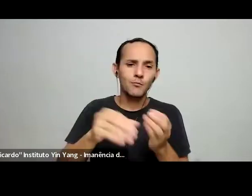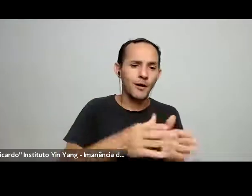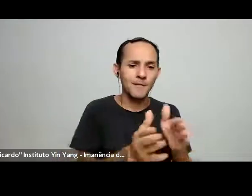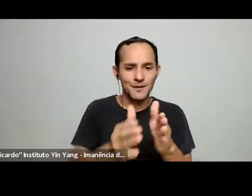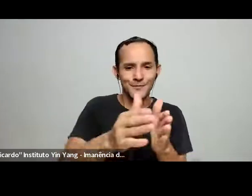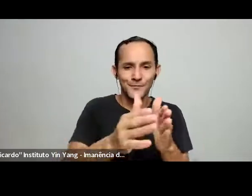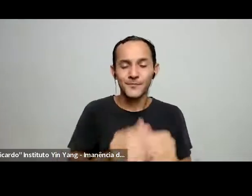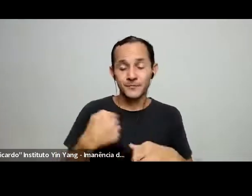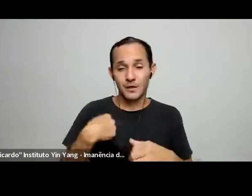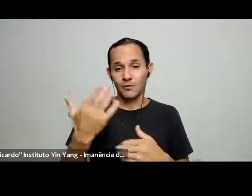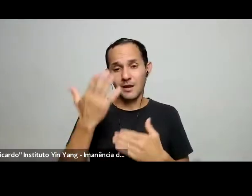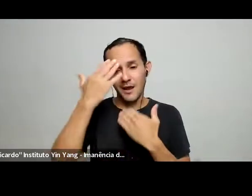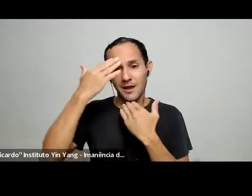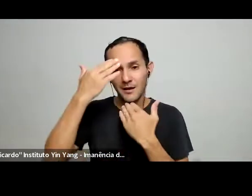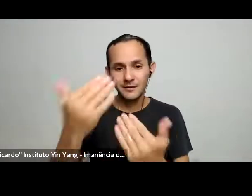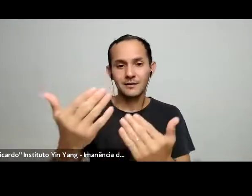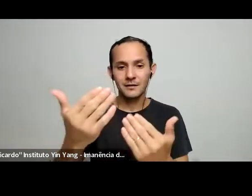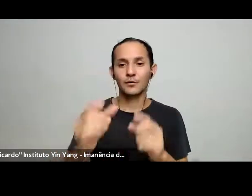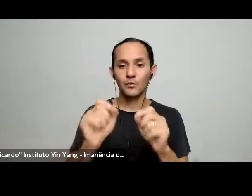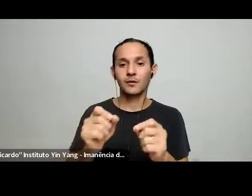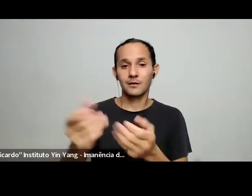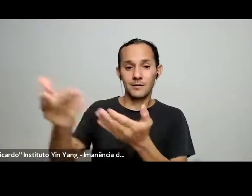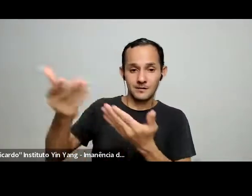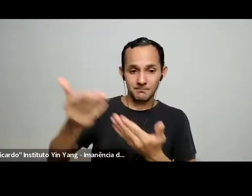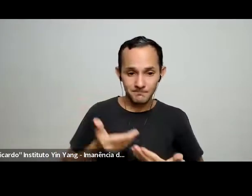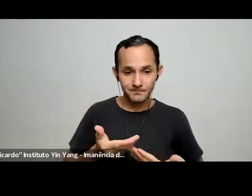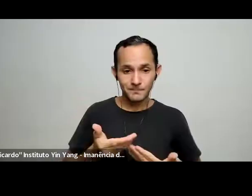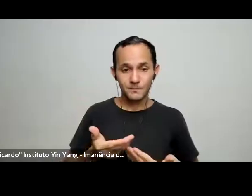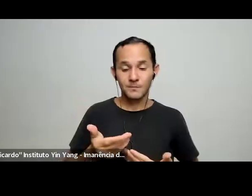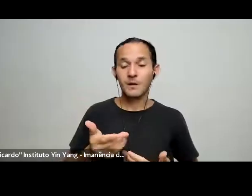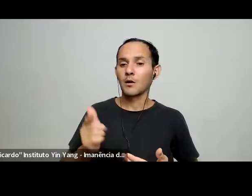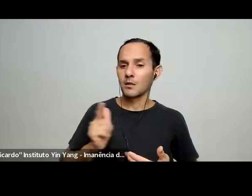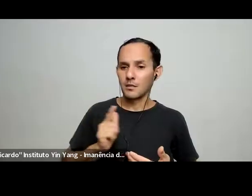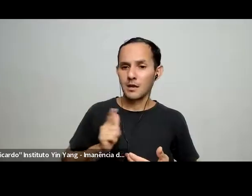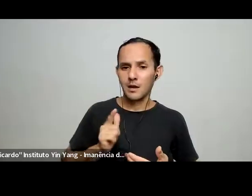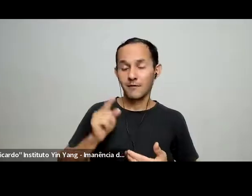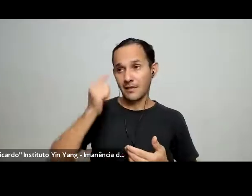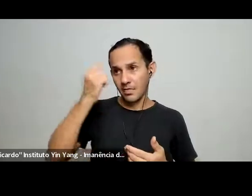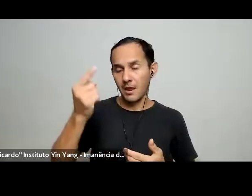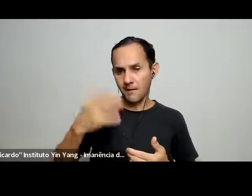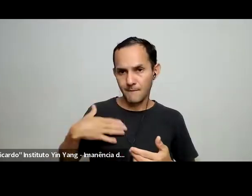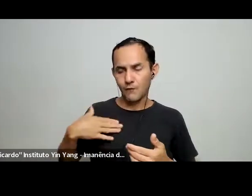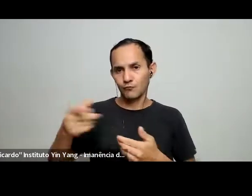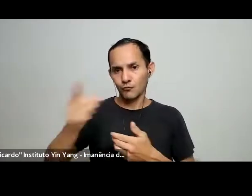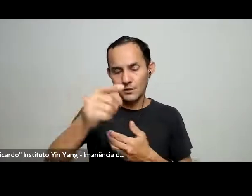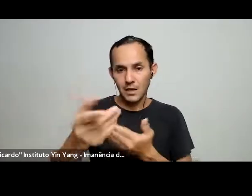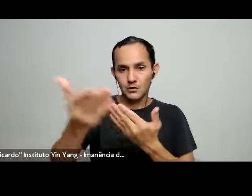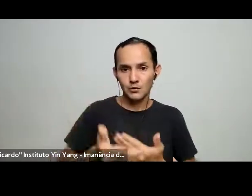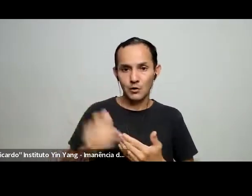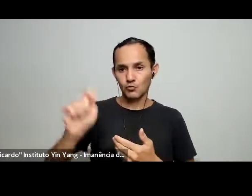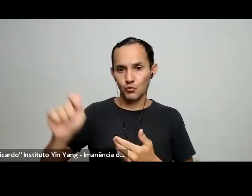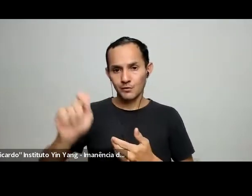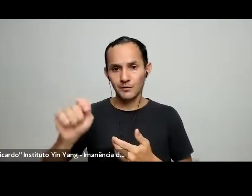Então, hoje eu agradeço a receptividade que eu tive da minha ideia pelas associações,